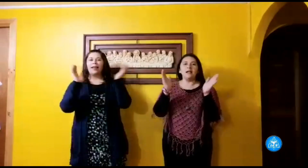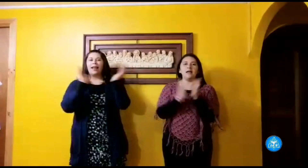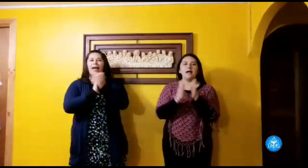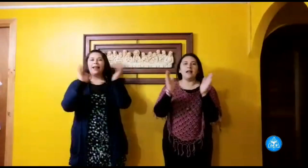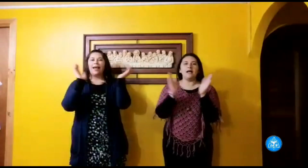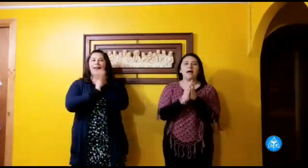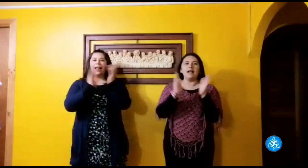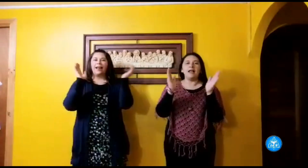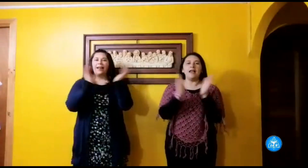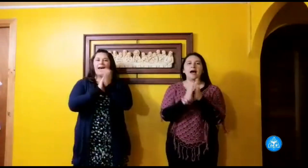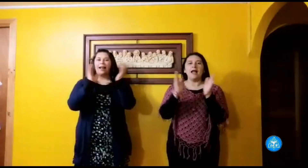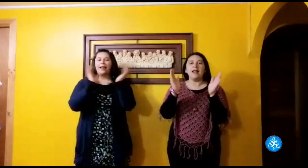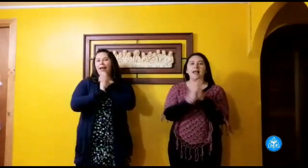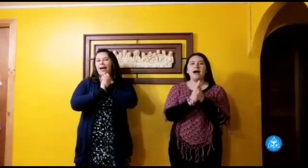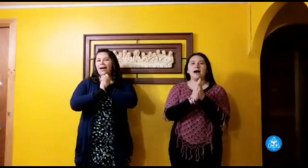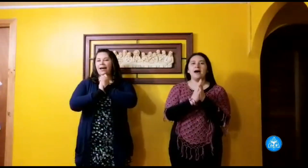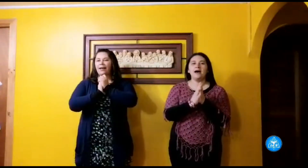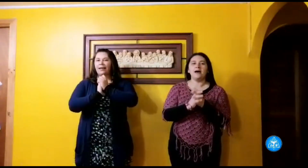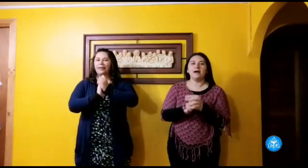La la la la la la.